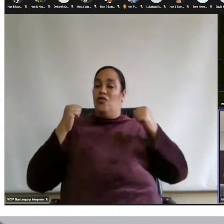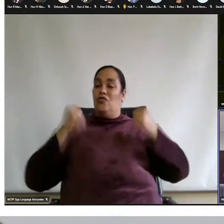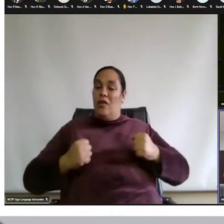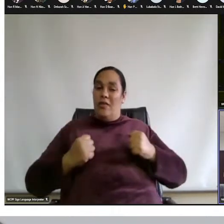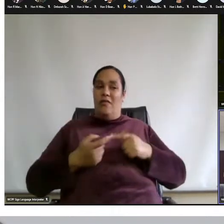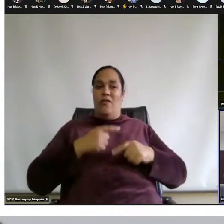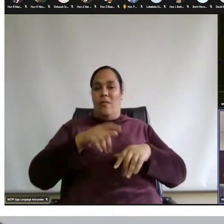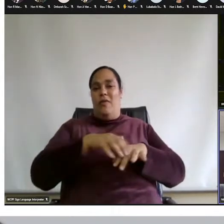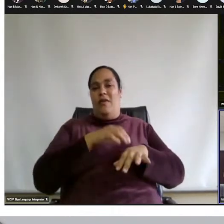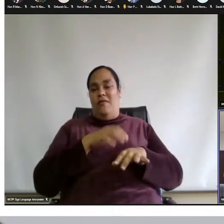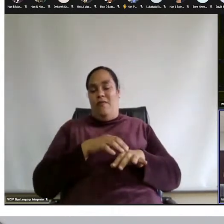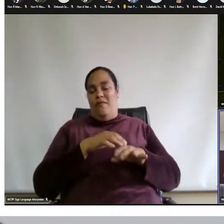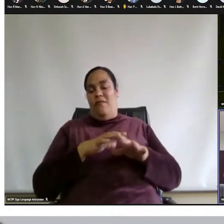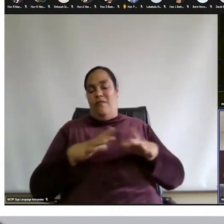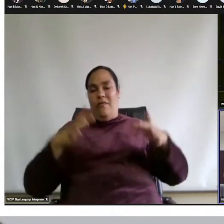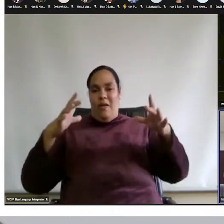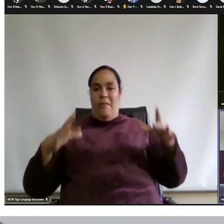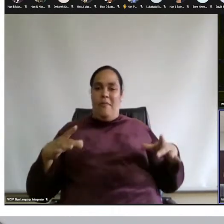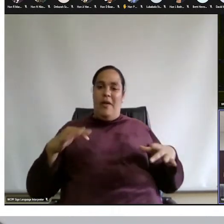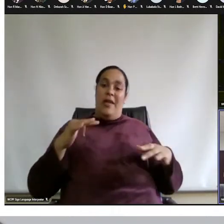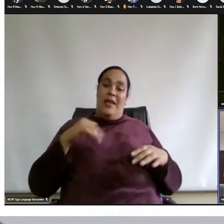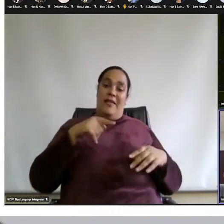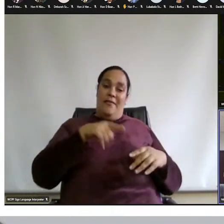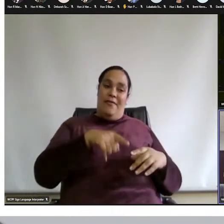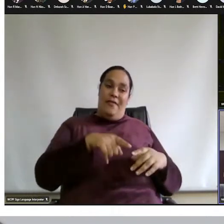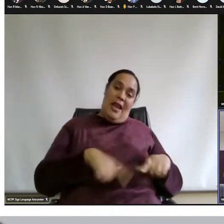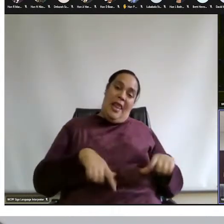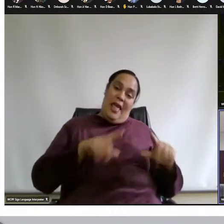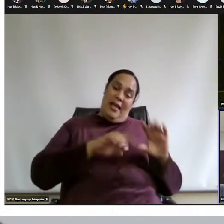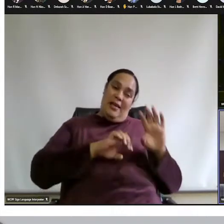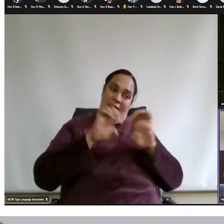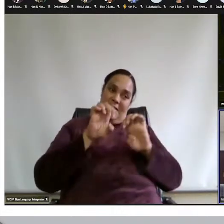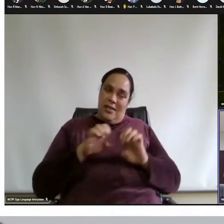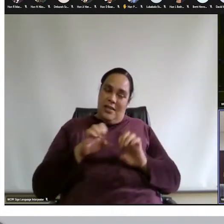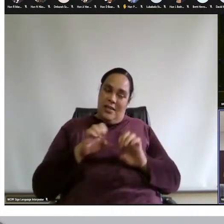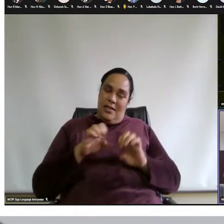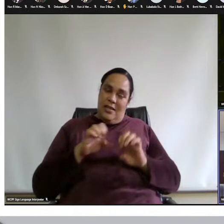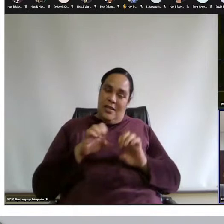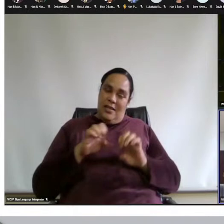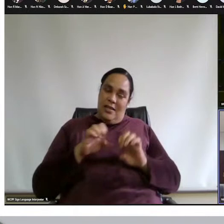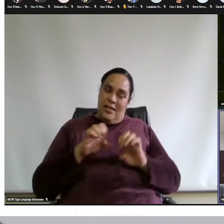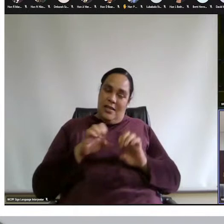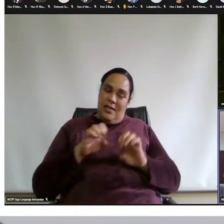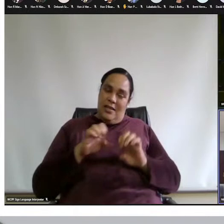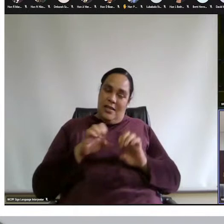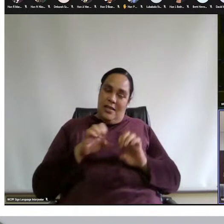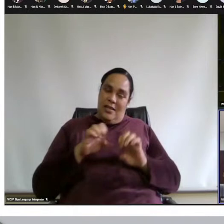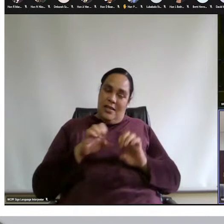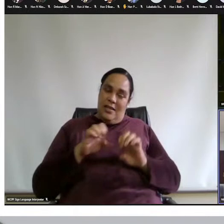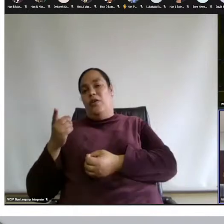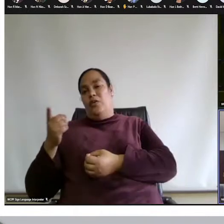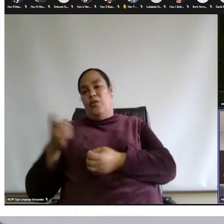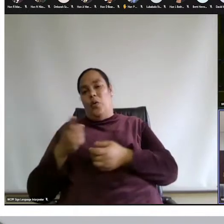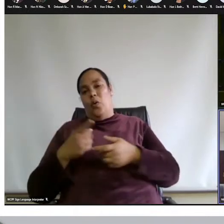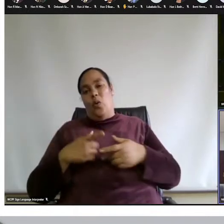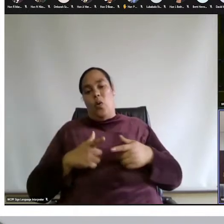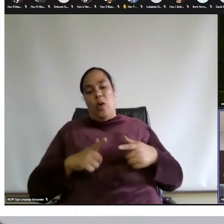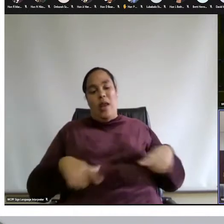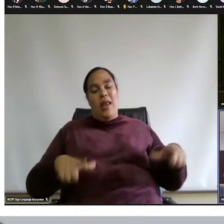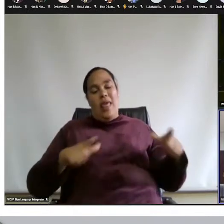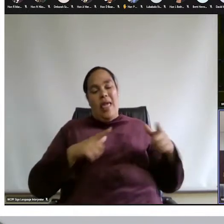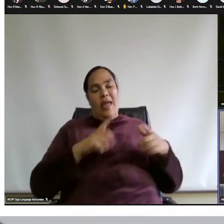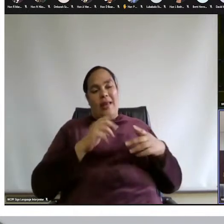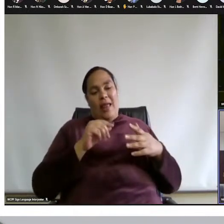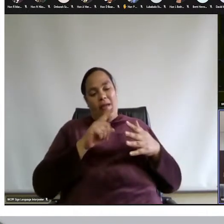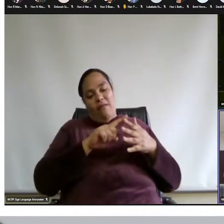Met ander woorde, as ons die veldassessering gedoen het, sal ons dan vir die boer sê, gegeewe jou veldomstandighede, dis